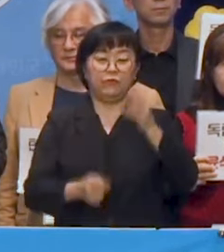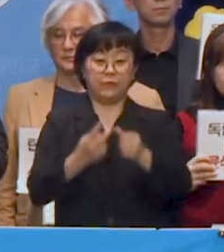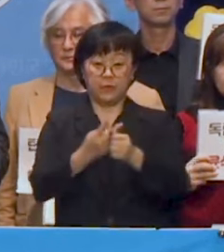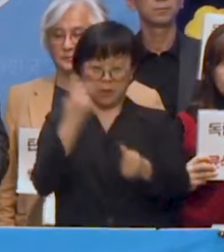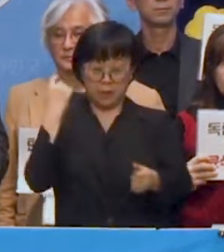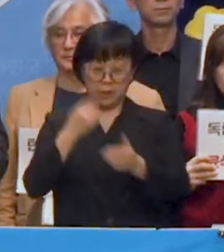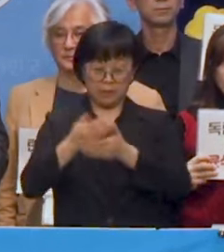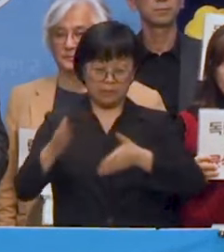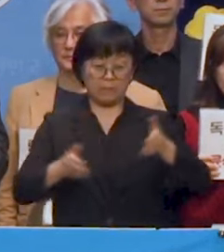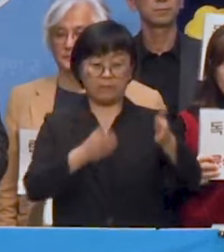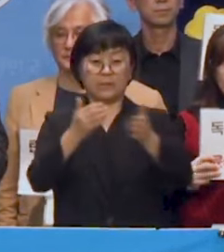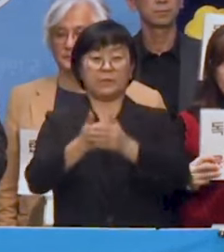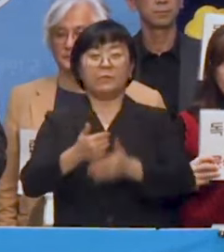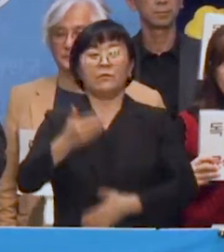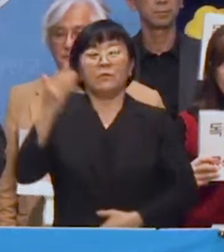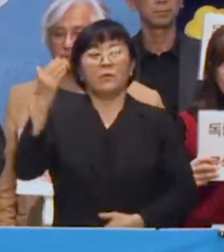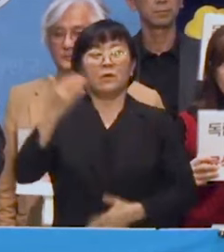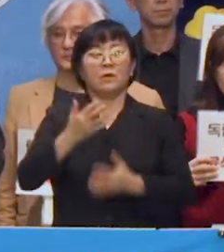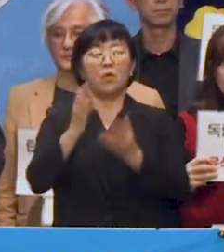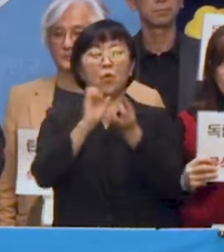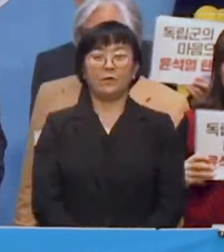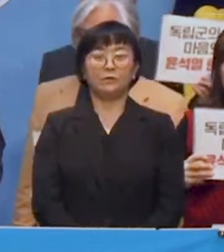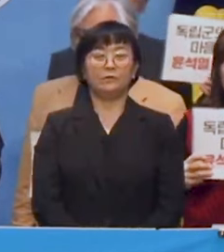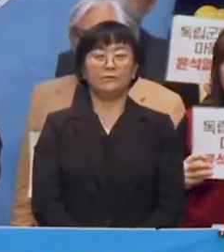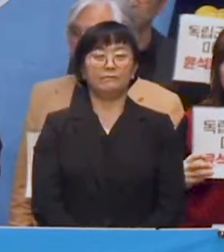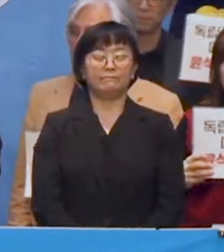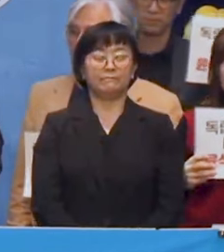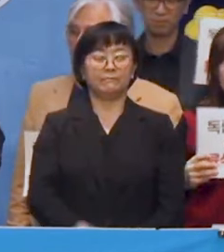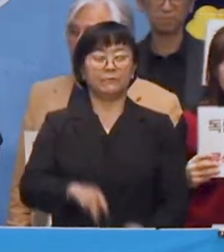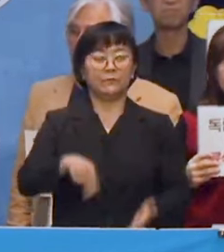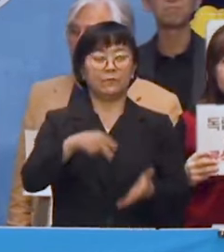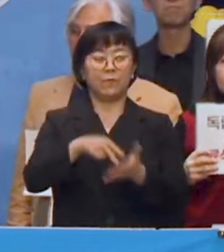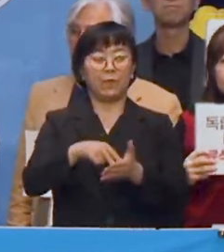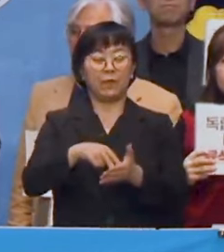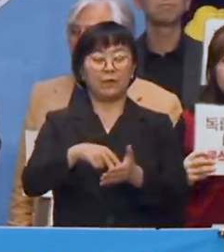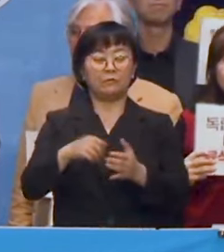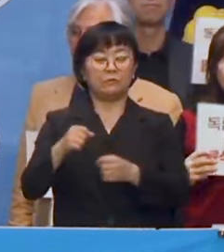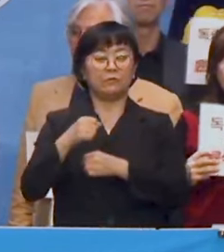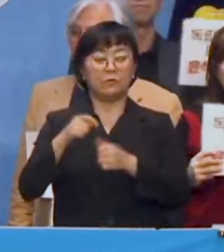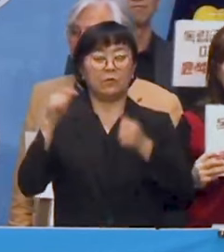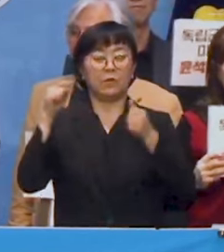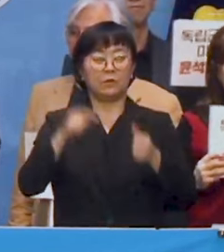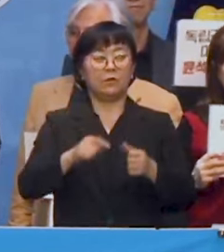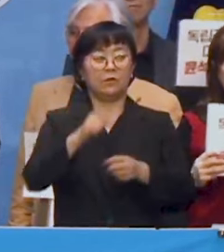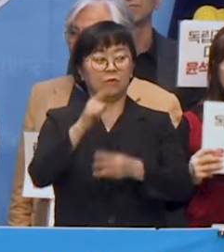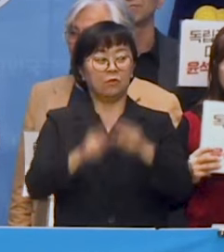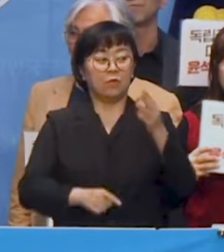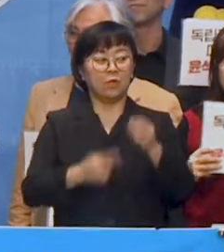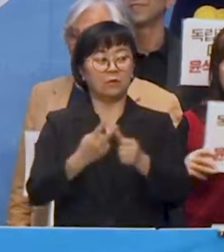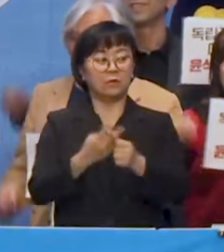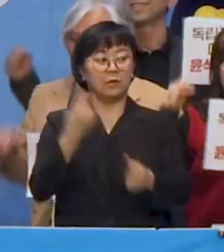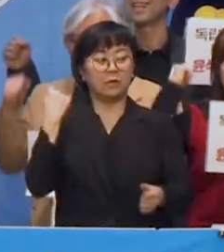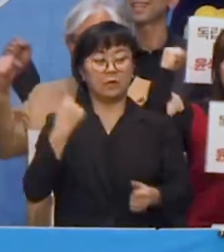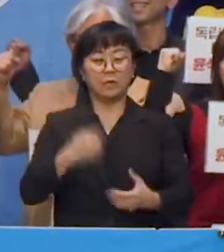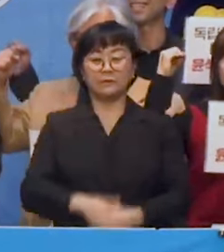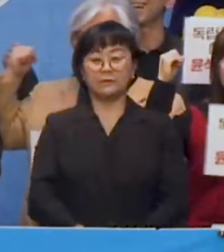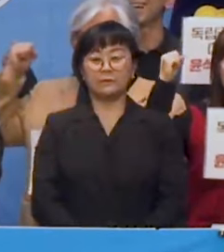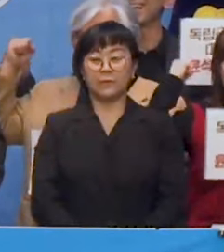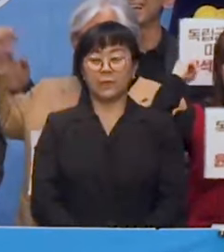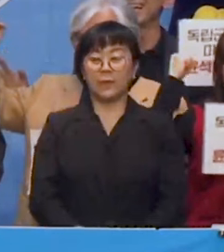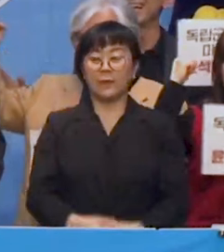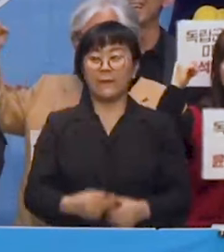탄핵의 길에 한 점 불꽃이 되겠습니다. 독립군의 명령이다. 윤석열을 탄핵하자.